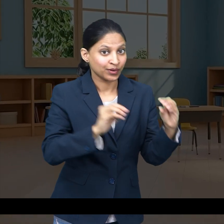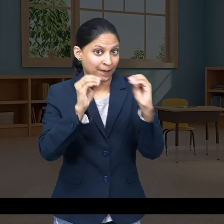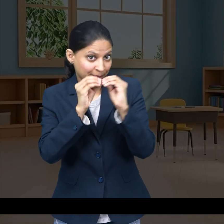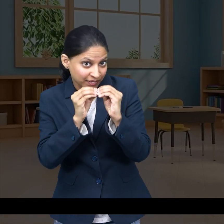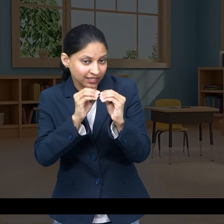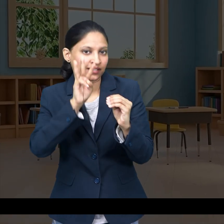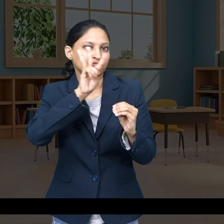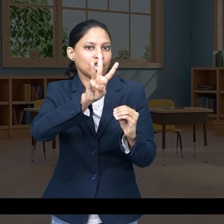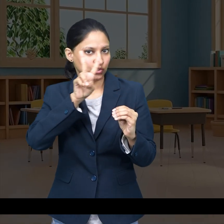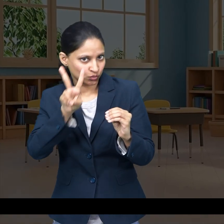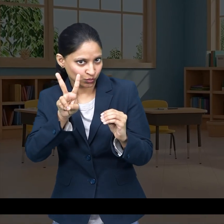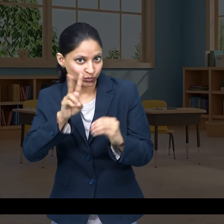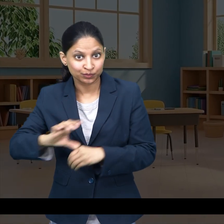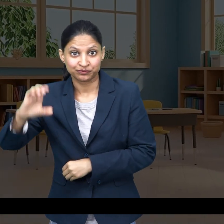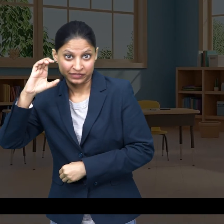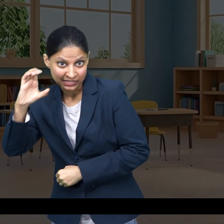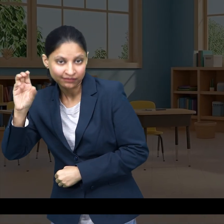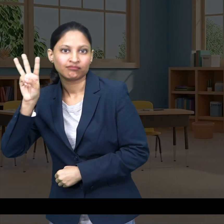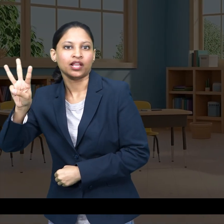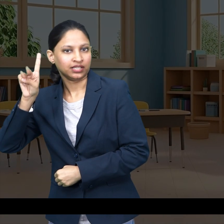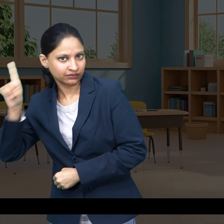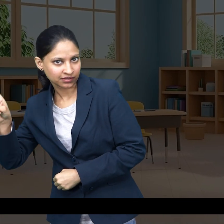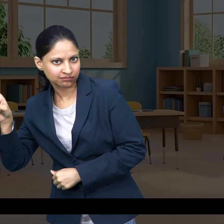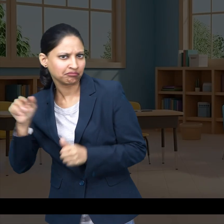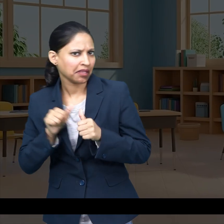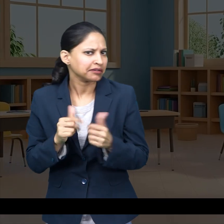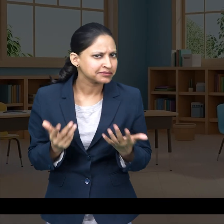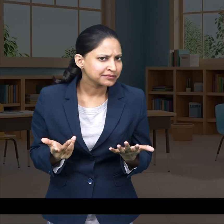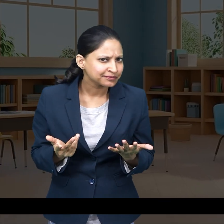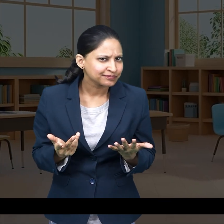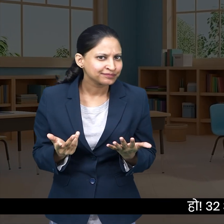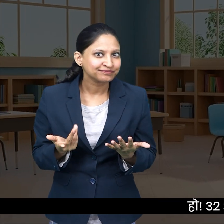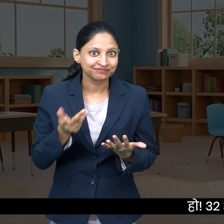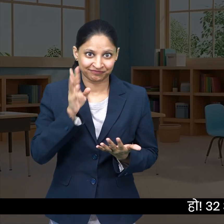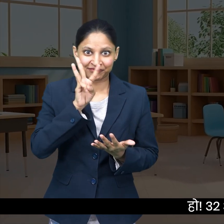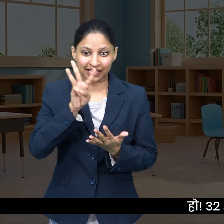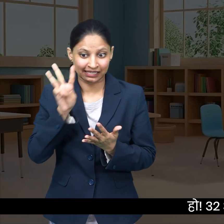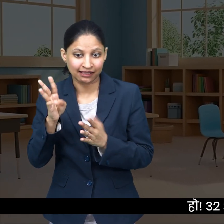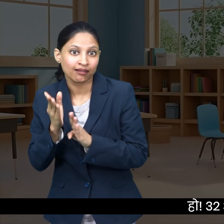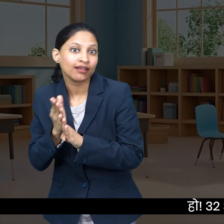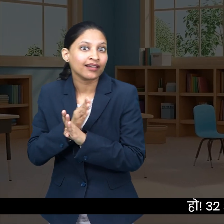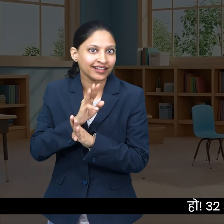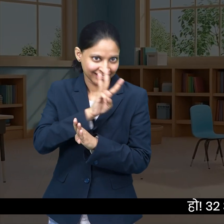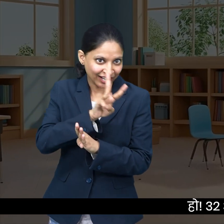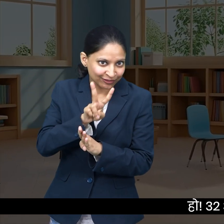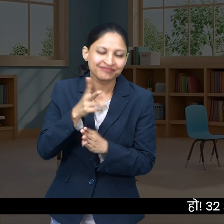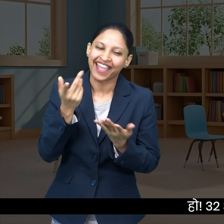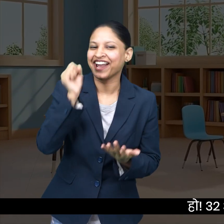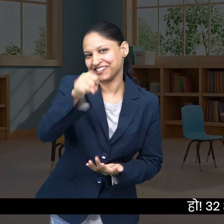34, ब 32, क 31. हो,